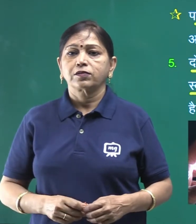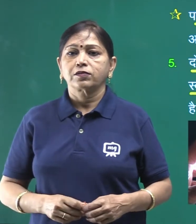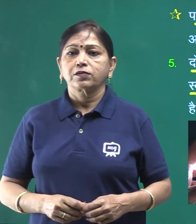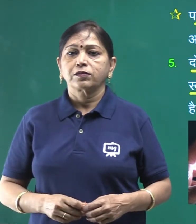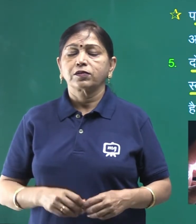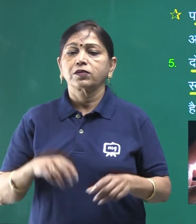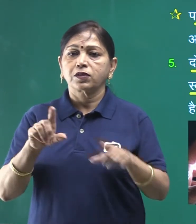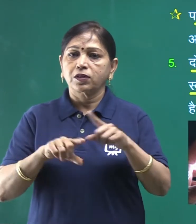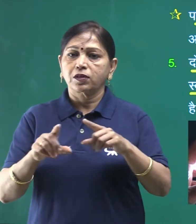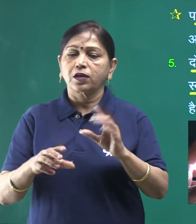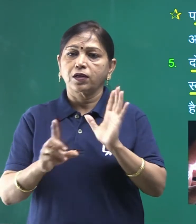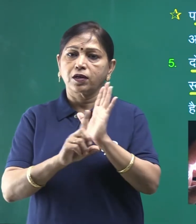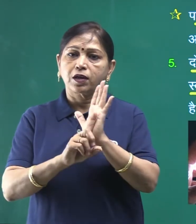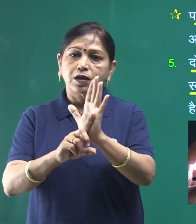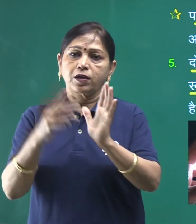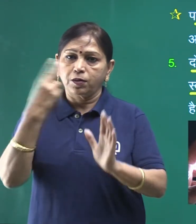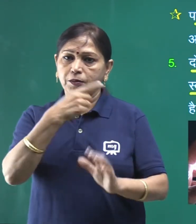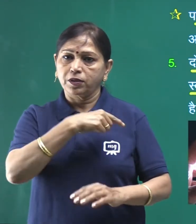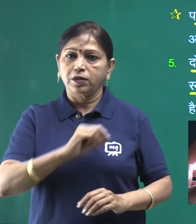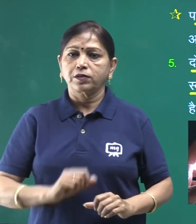जैसे कि चित्र में